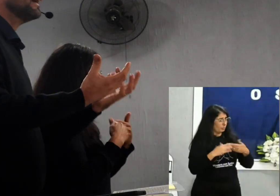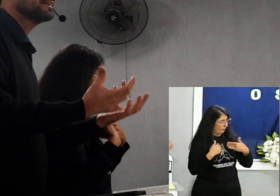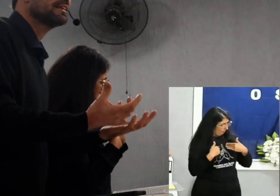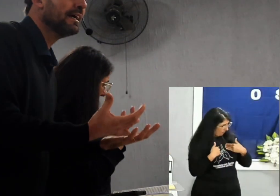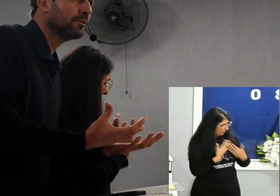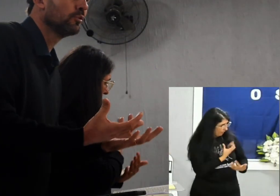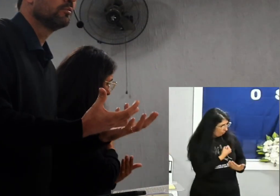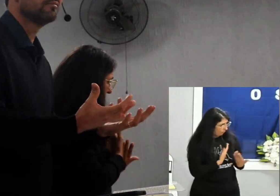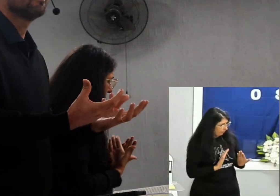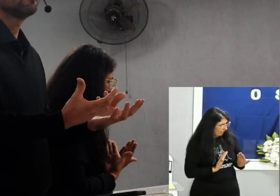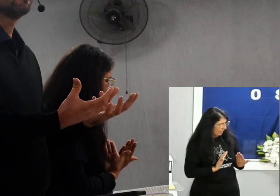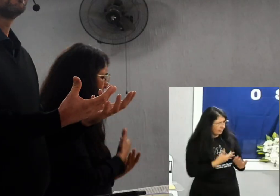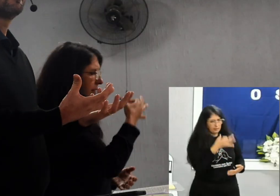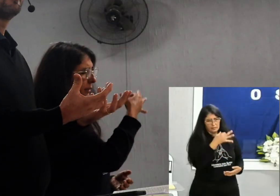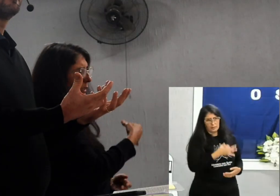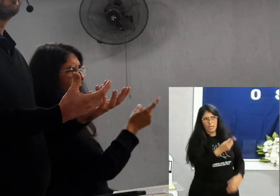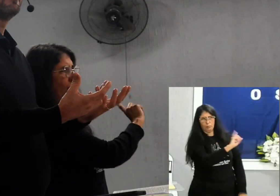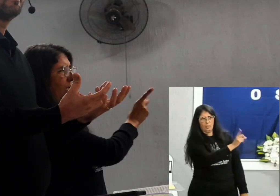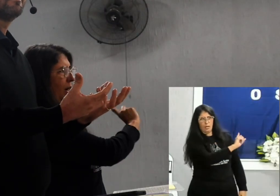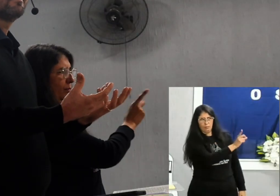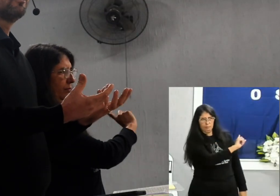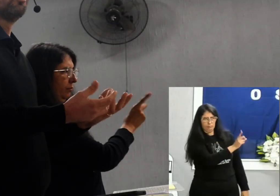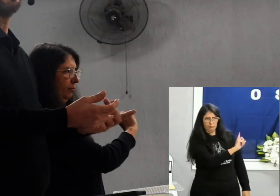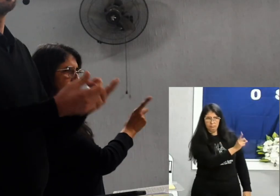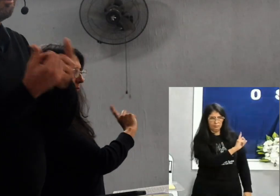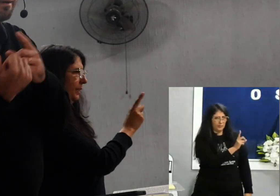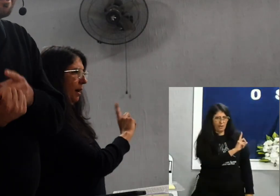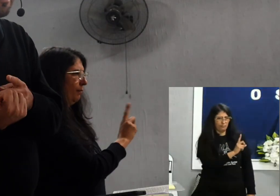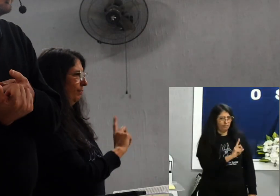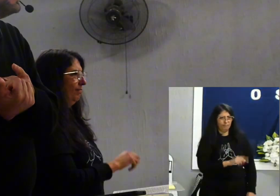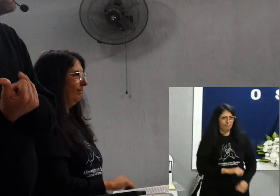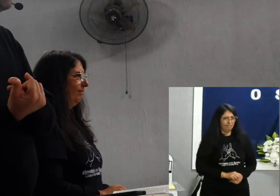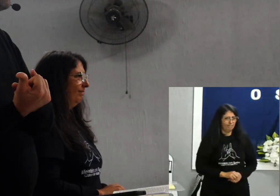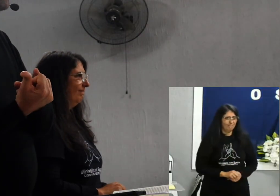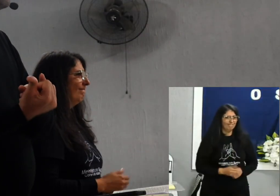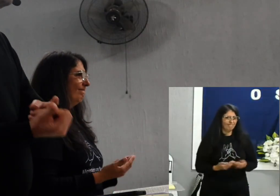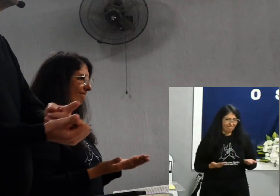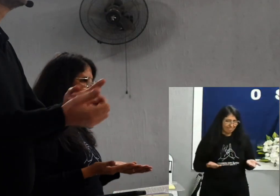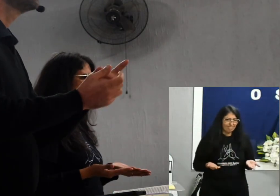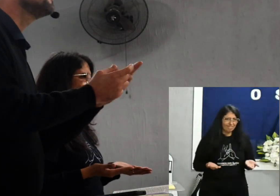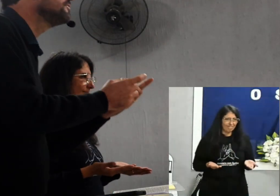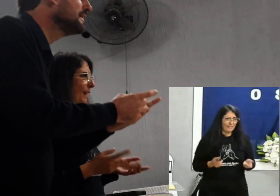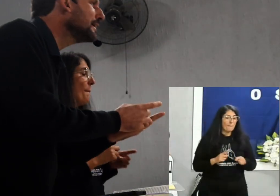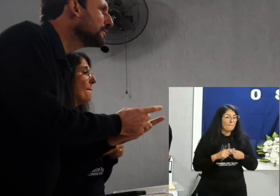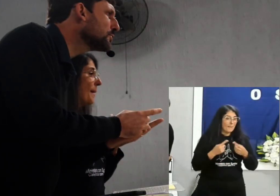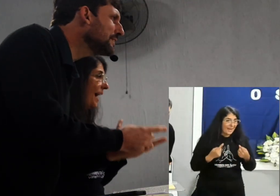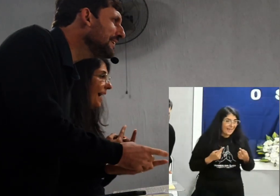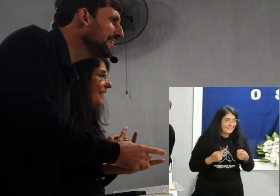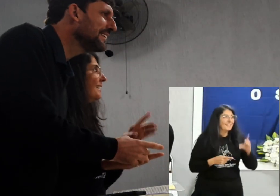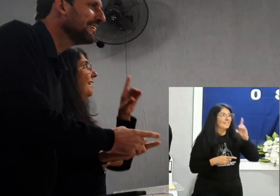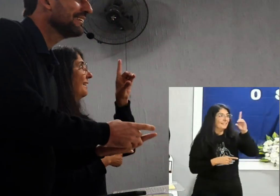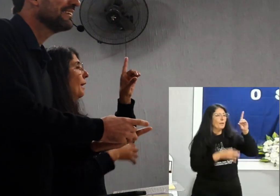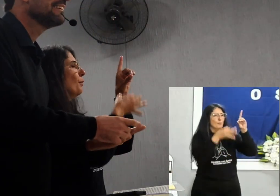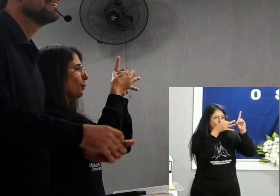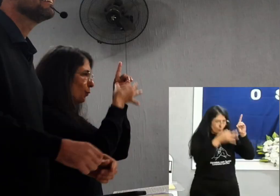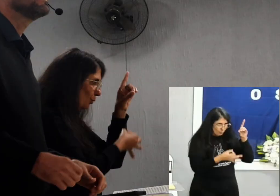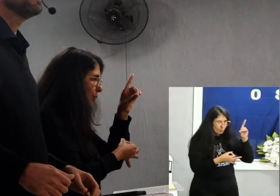Isso não está certo. No padrão humano, não. Na justiça divina,